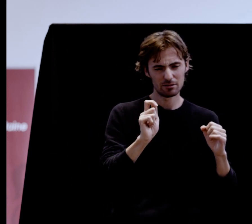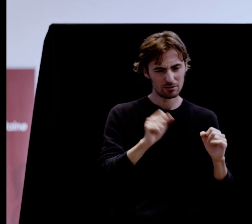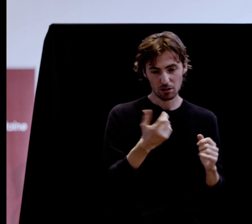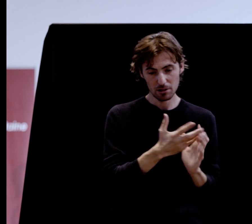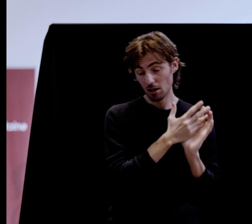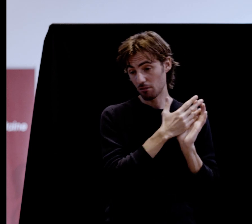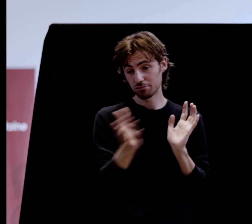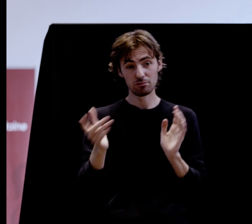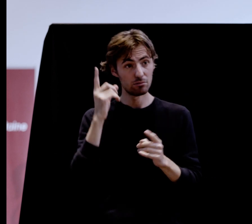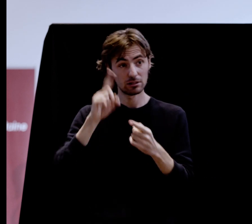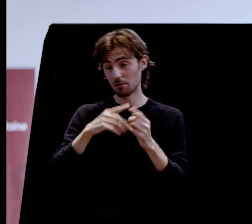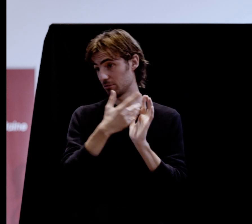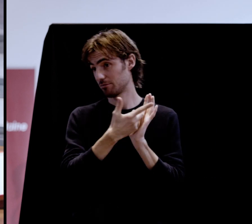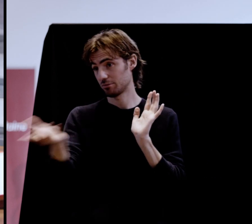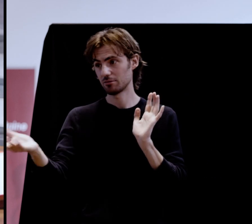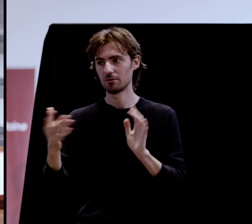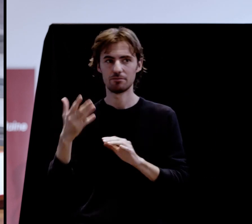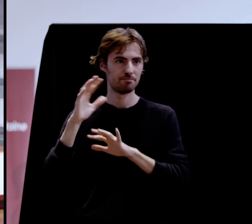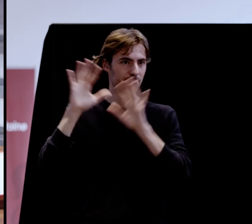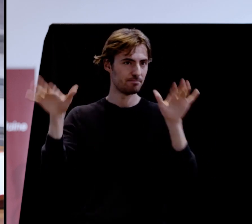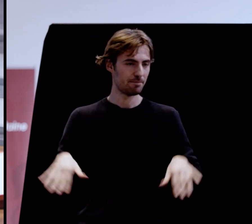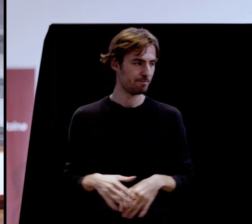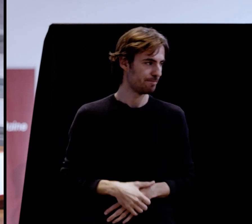pas forcément voulu mettre dans ce diaporama.